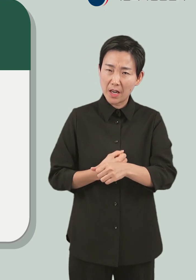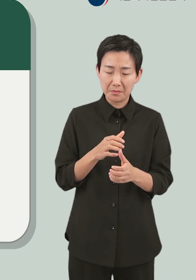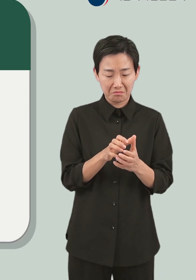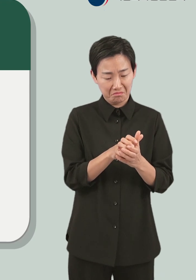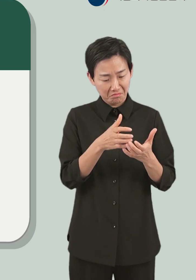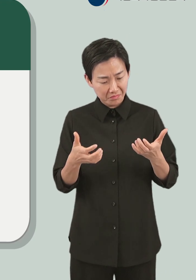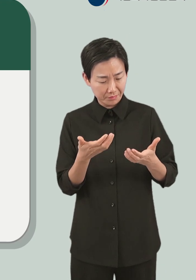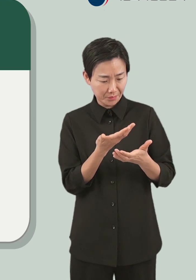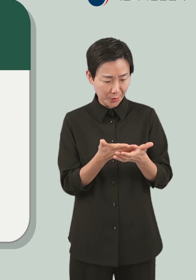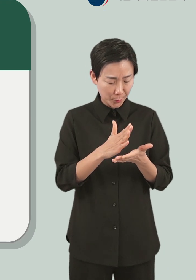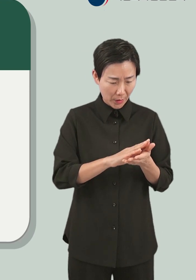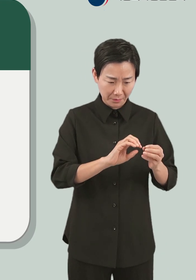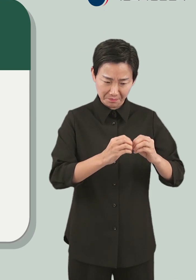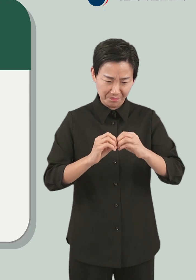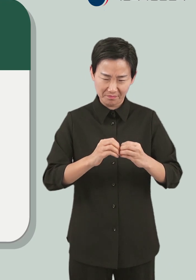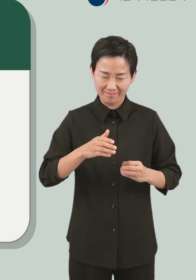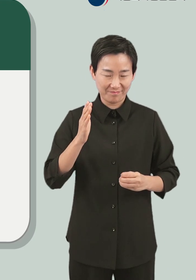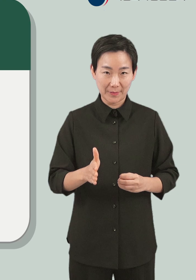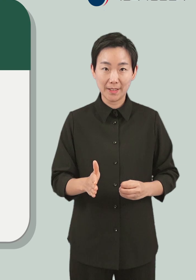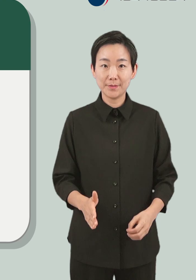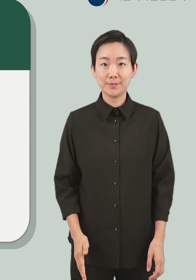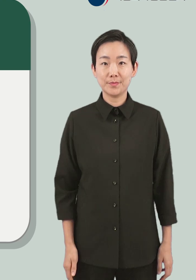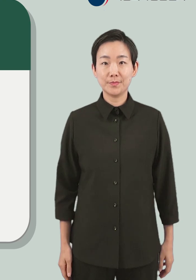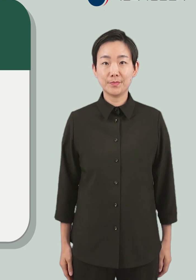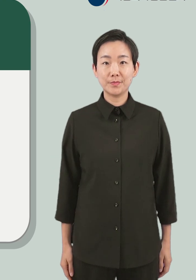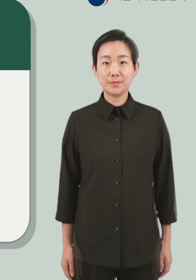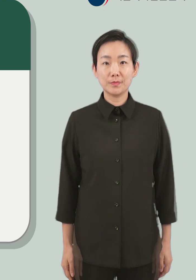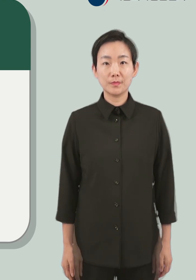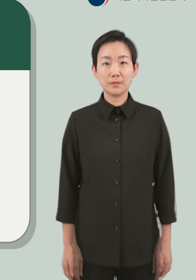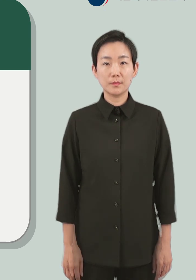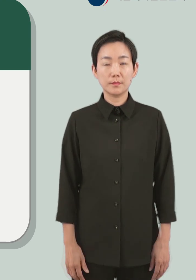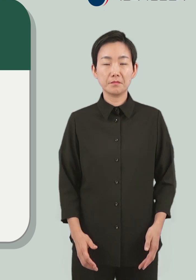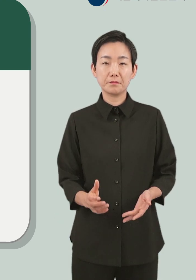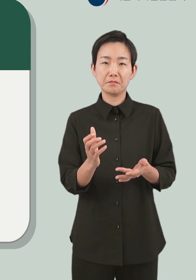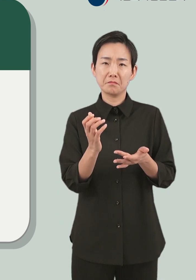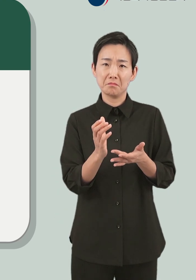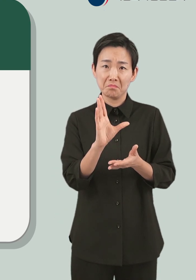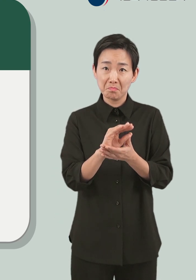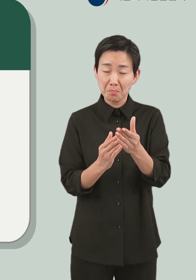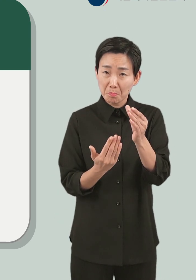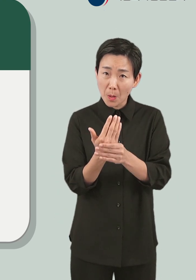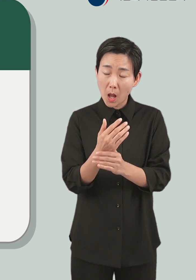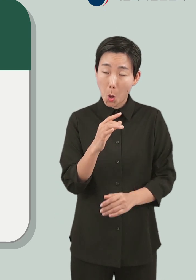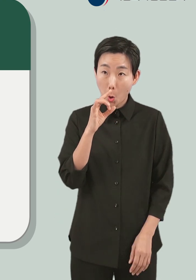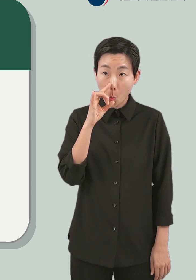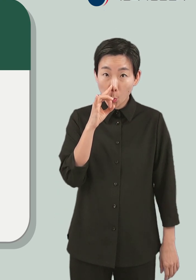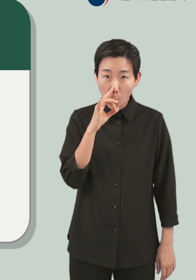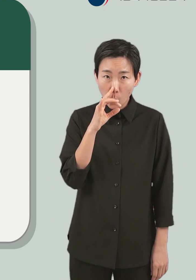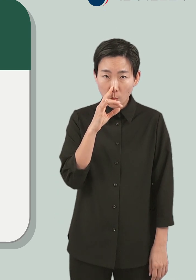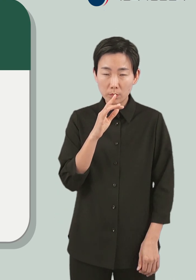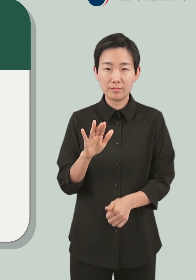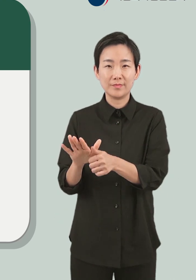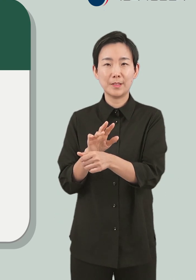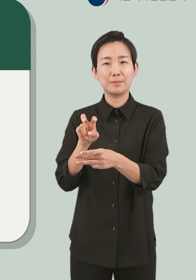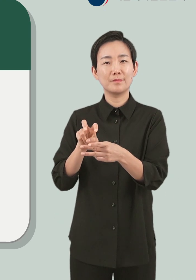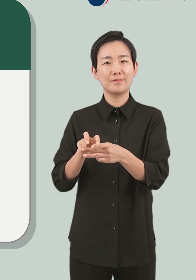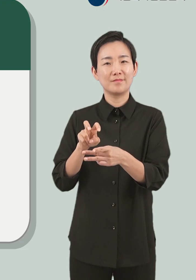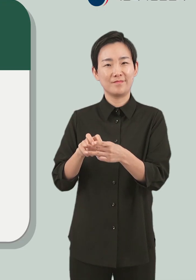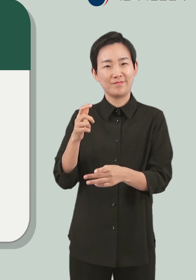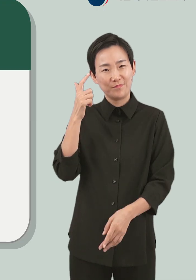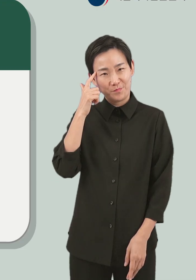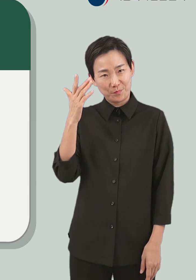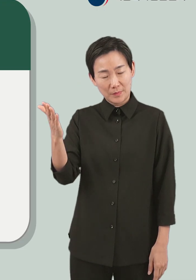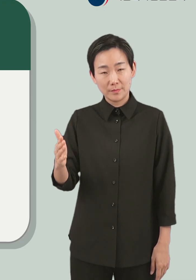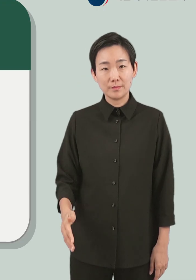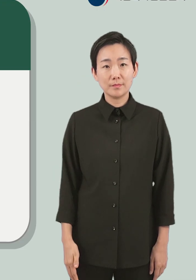수 있습니다. 혈당 측정기를 임의로 보내 수리 및 변경할 수 없습니다. 제품 사용 중 문제가